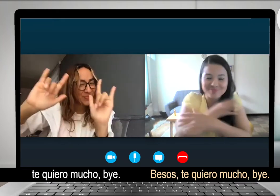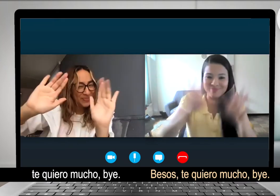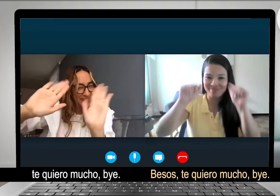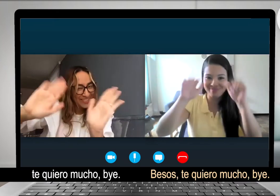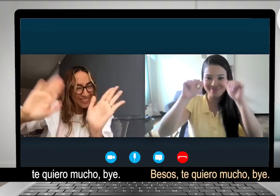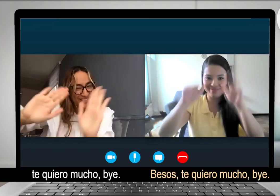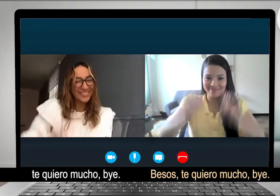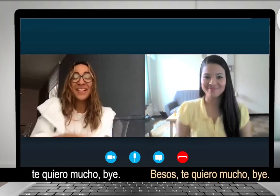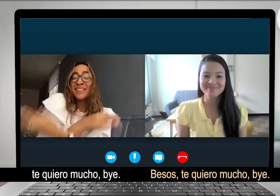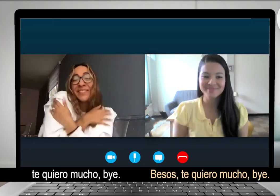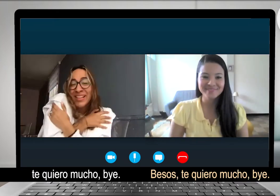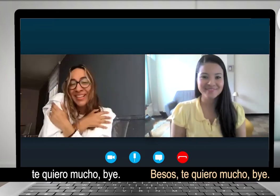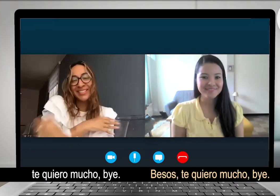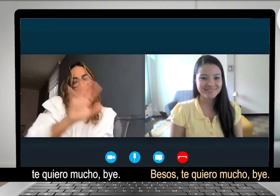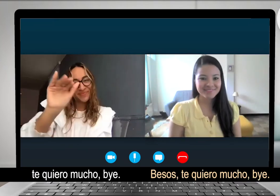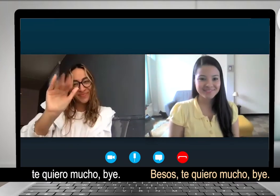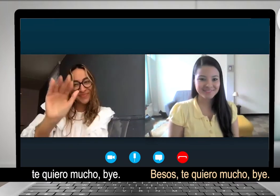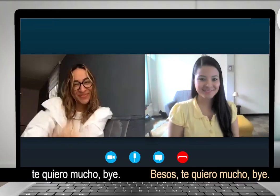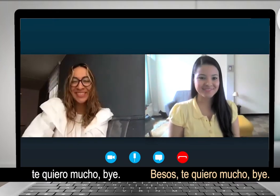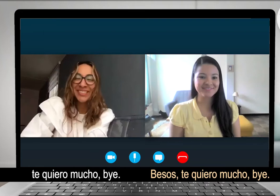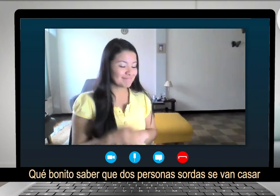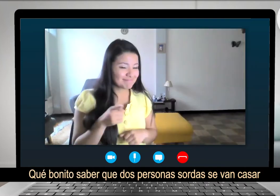¡Besos! ¡Te quiero mucho, bye! ¡Bye!